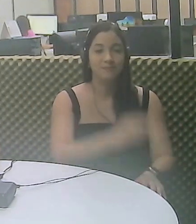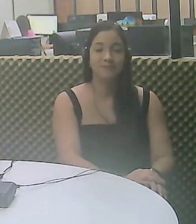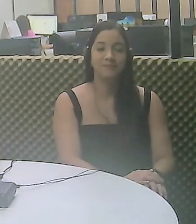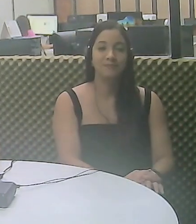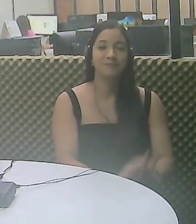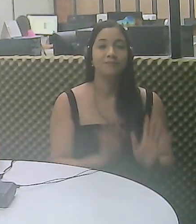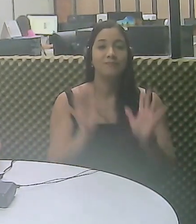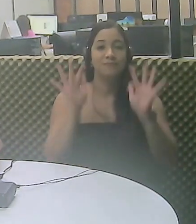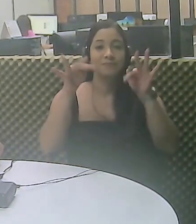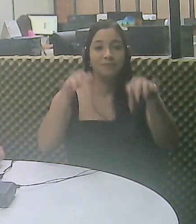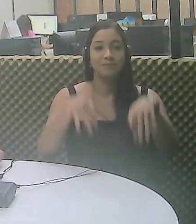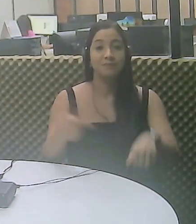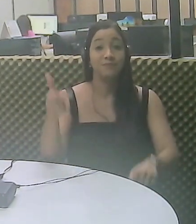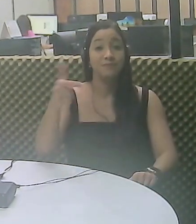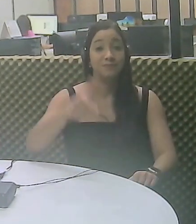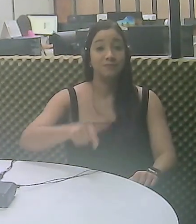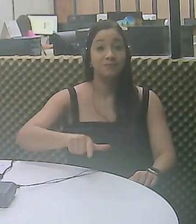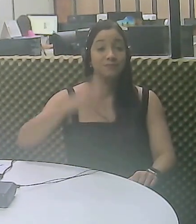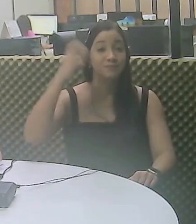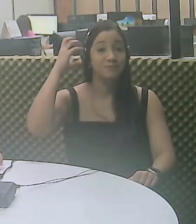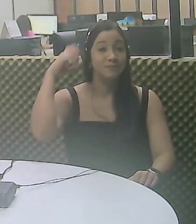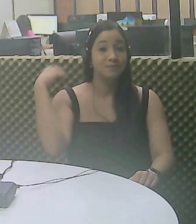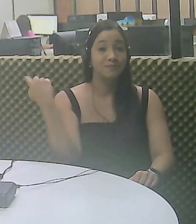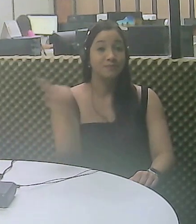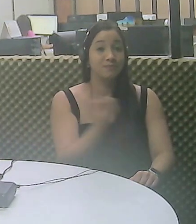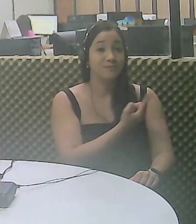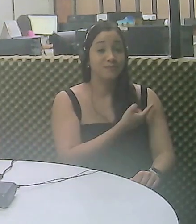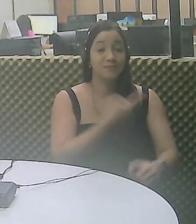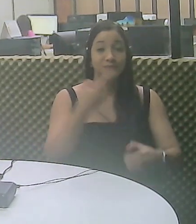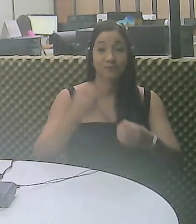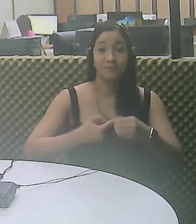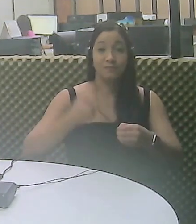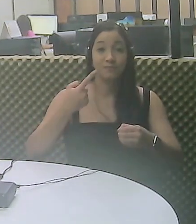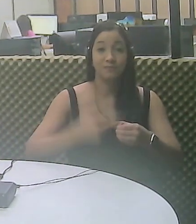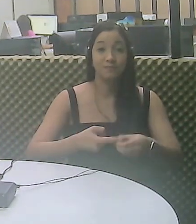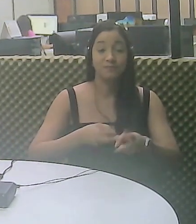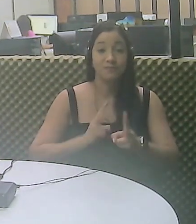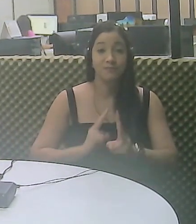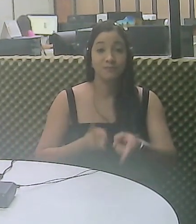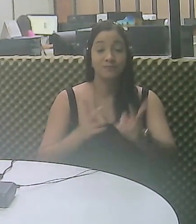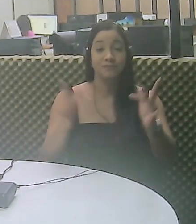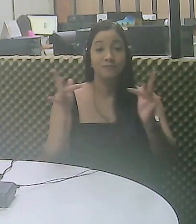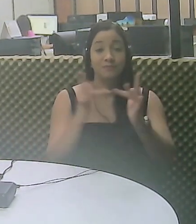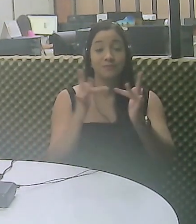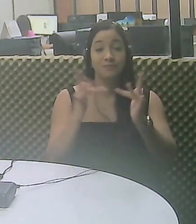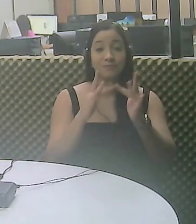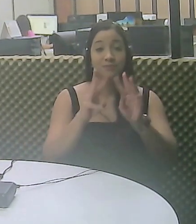a próxima. Fica por aqui mais uma edição do programa da Rádio Nossa Cidade.